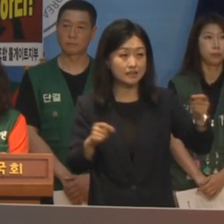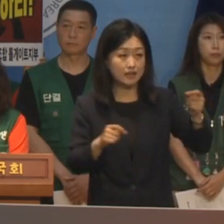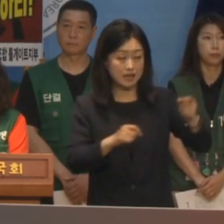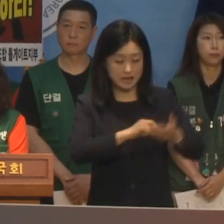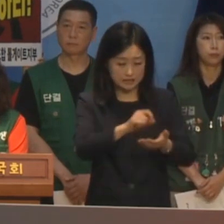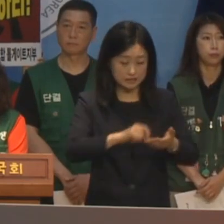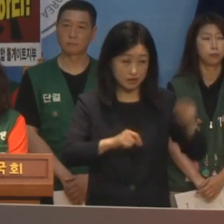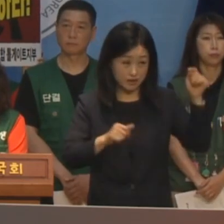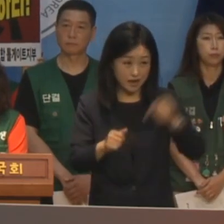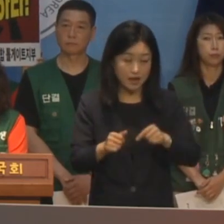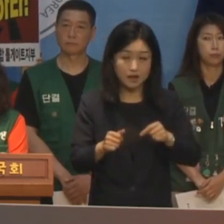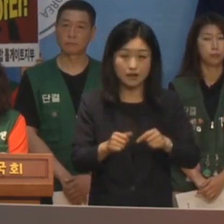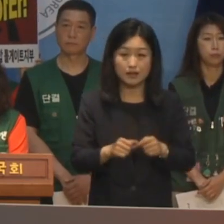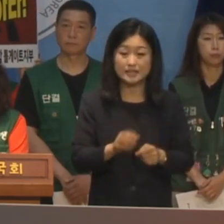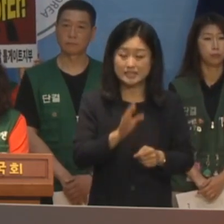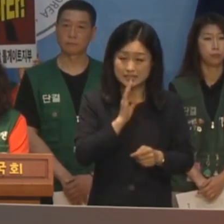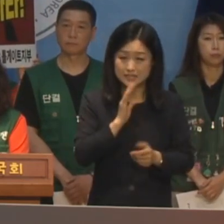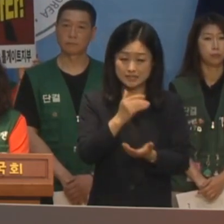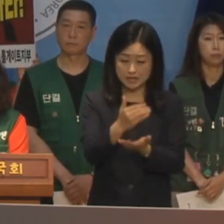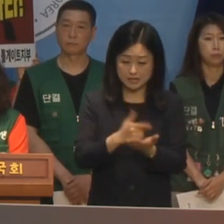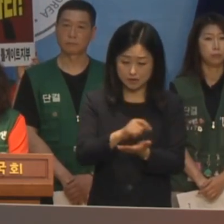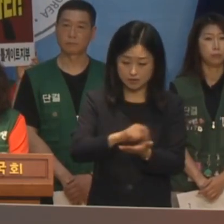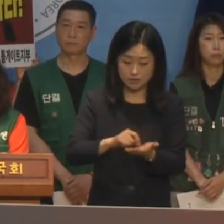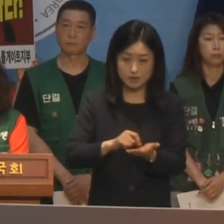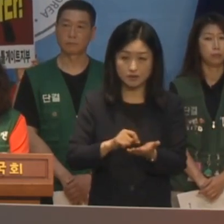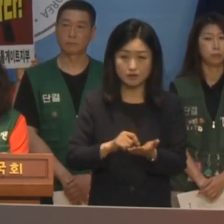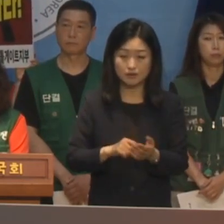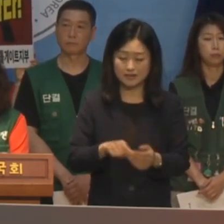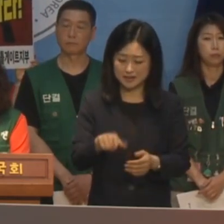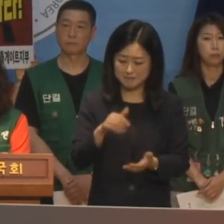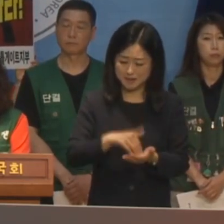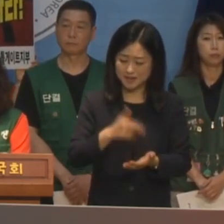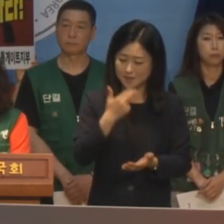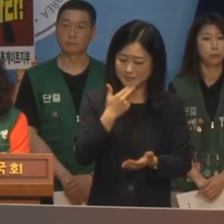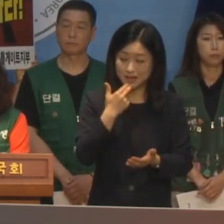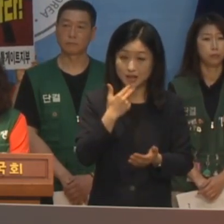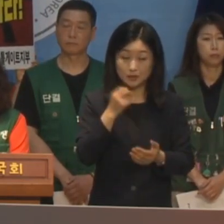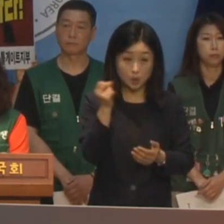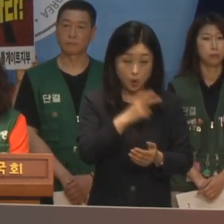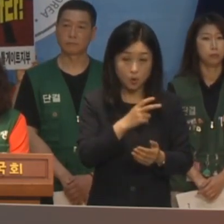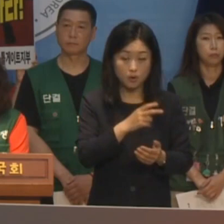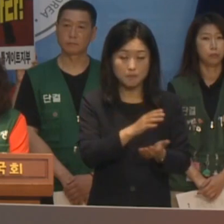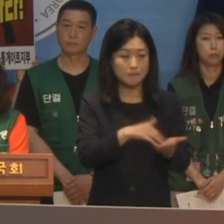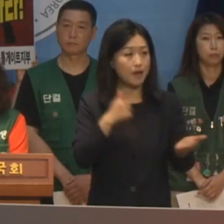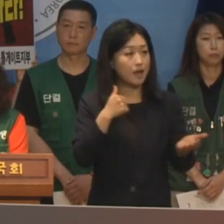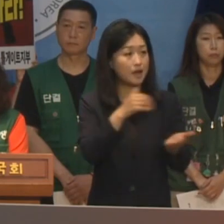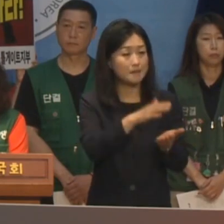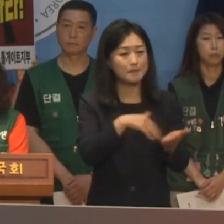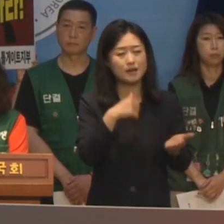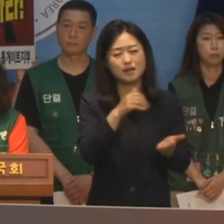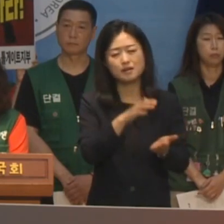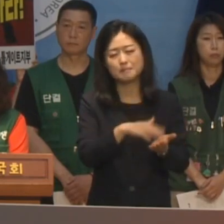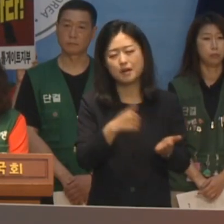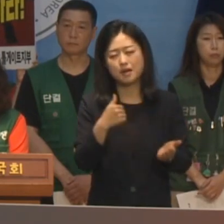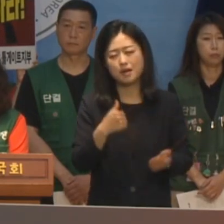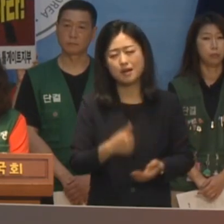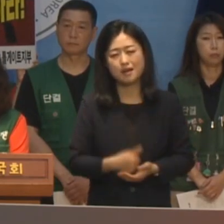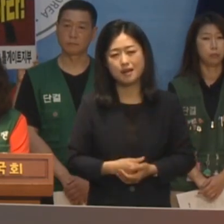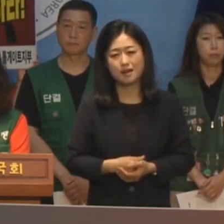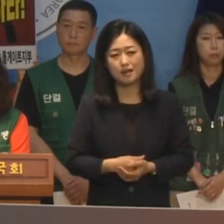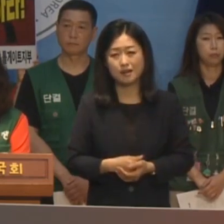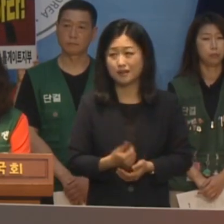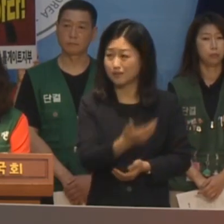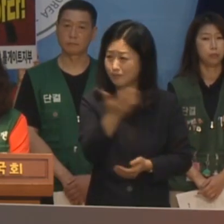사실대로 쓰면 반성의 기미가 안 보인다고 반려시켰습니다. 누가 믿겠습니까? 아직도 이런 회사가 있다는